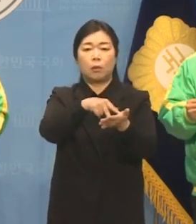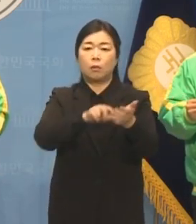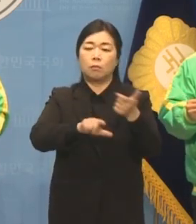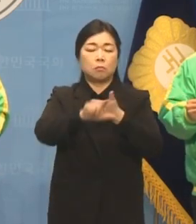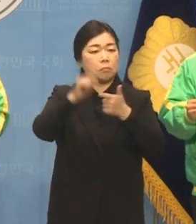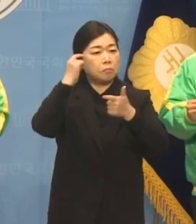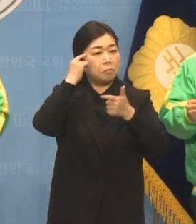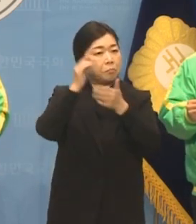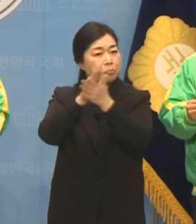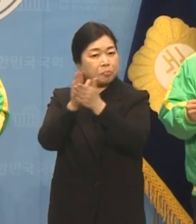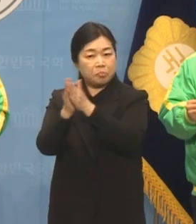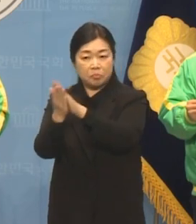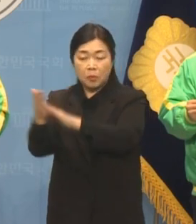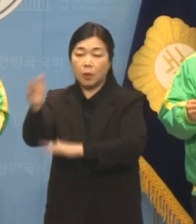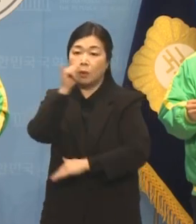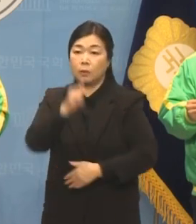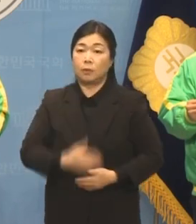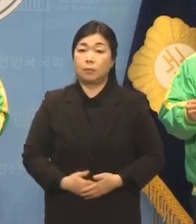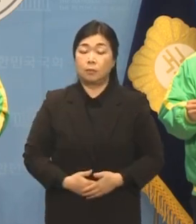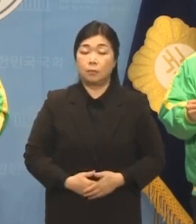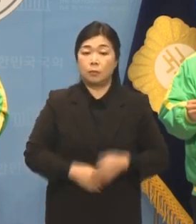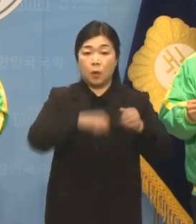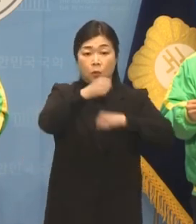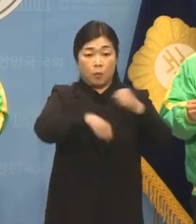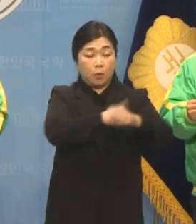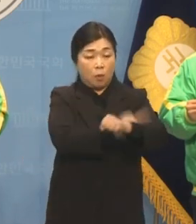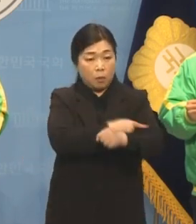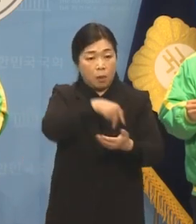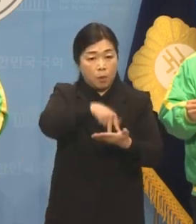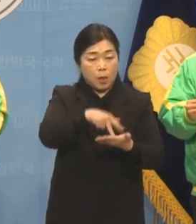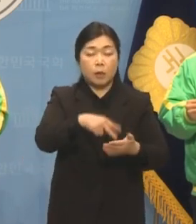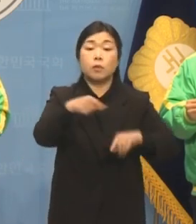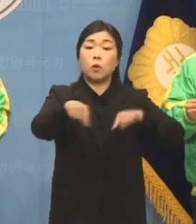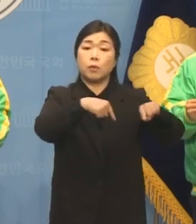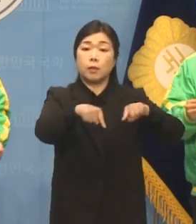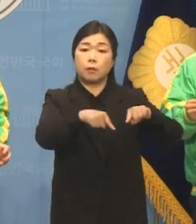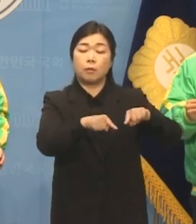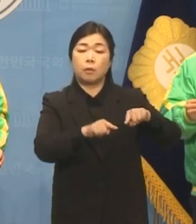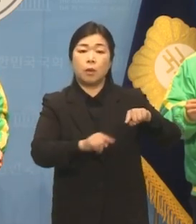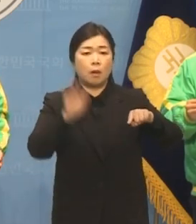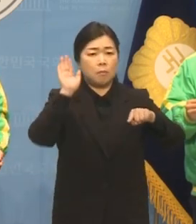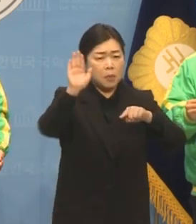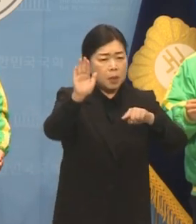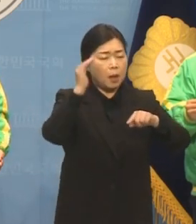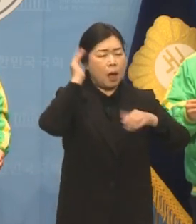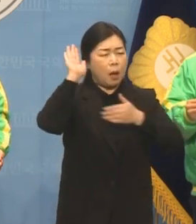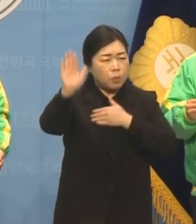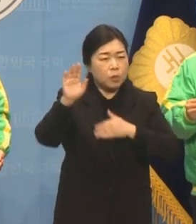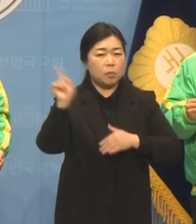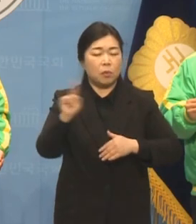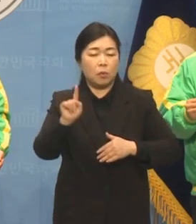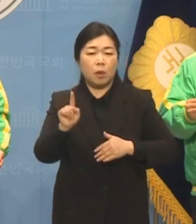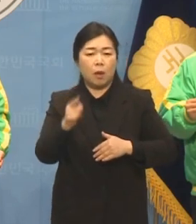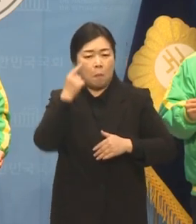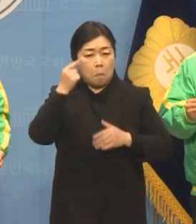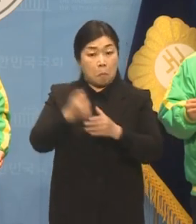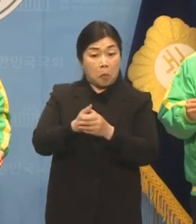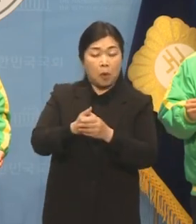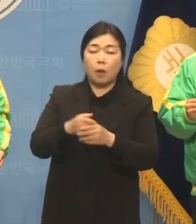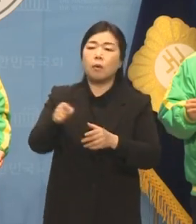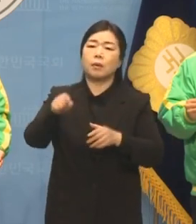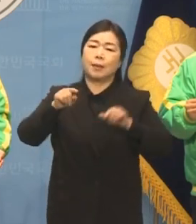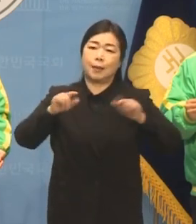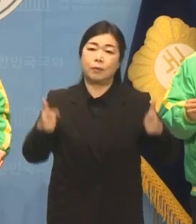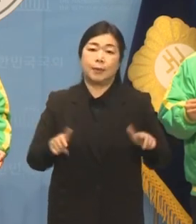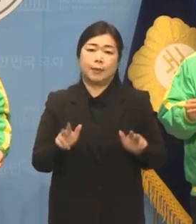바뀌고 있습니다. 동물권을 보장하는 정책은 더 이상 미래의 정책이나 이색적인 정책이 아니라